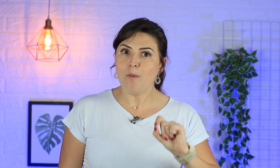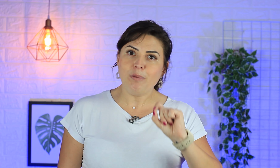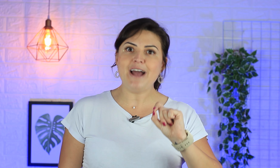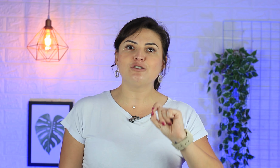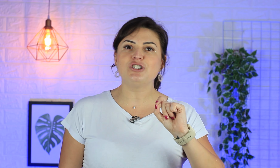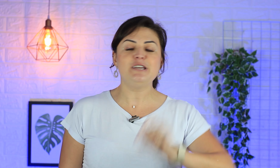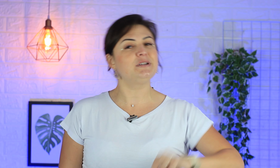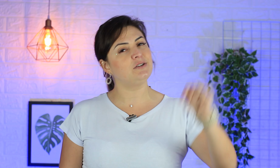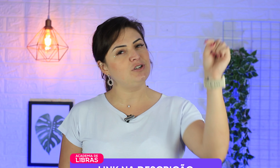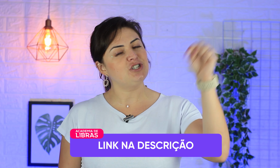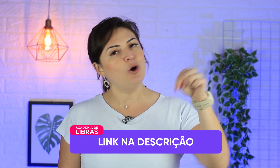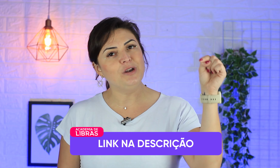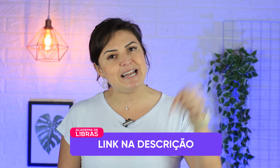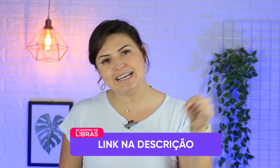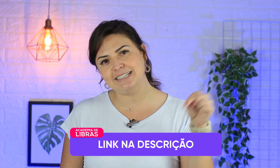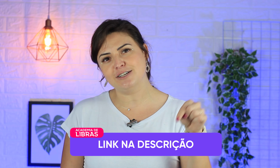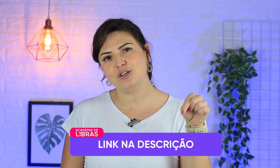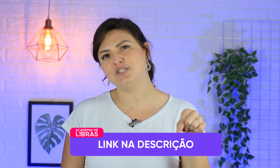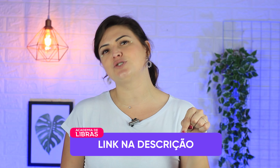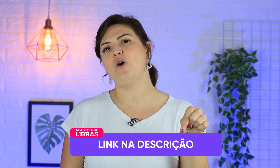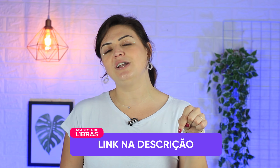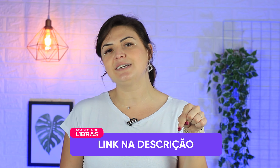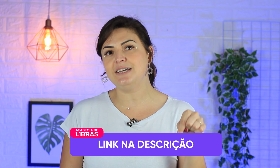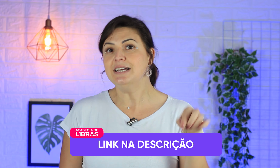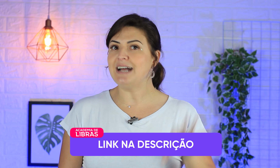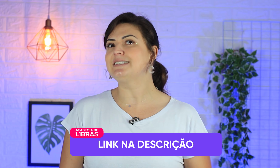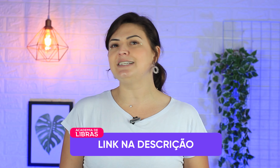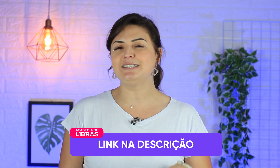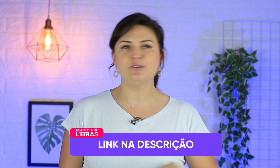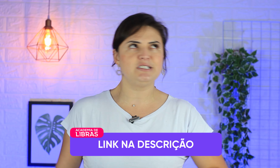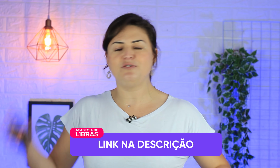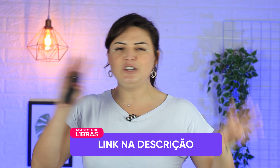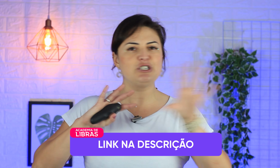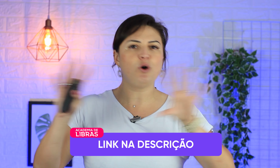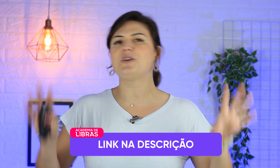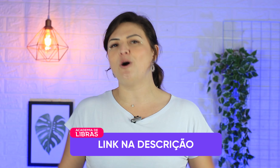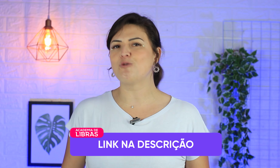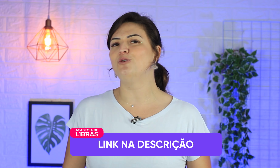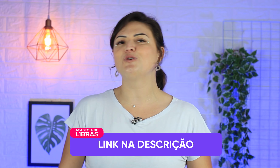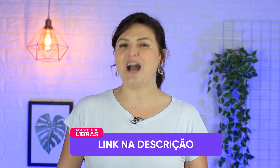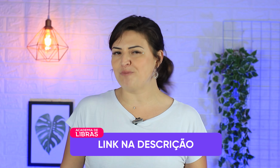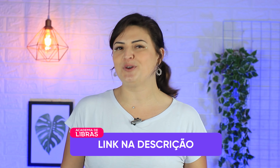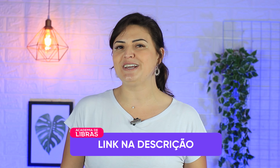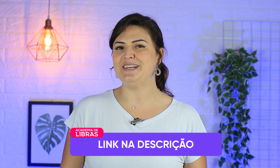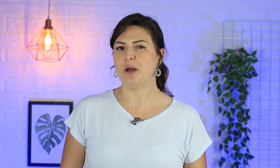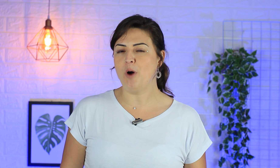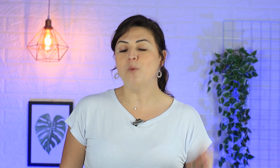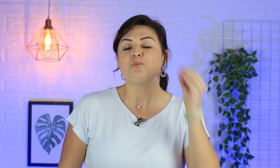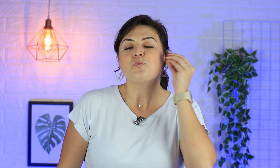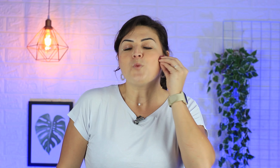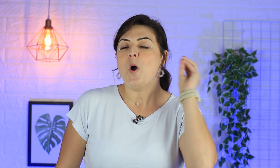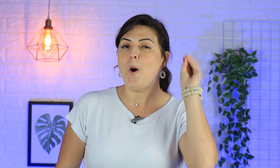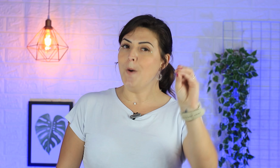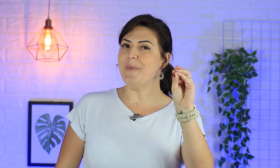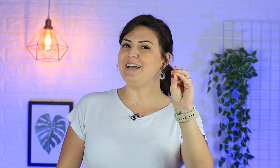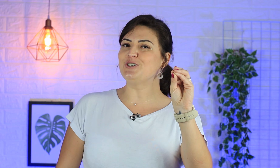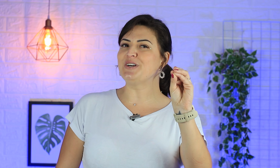completo de Libras, eu vou deixar o link da nossa escola aqui na descrição desse vídeo ou em algum lugar por aqui, tá bom? Um beijo